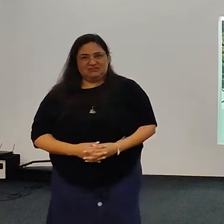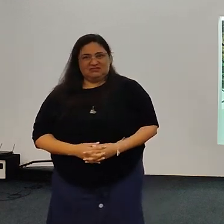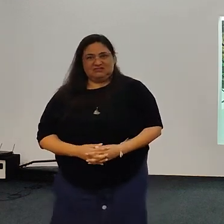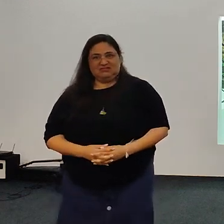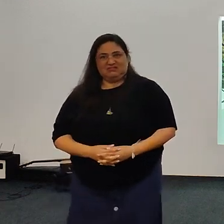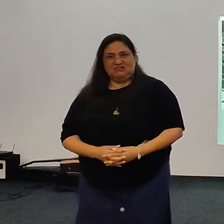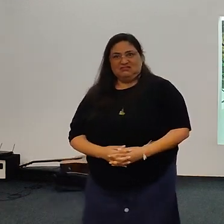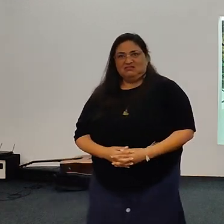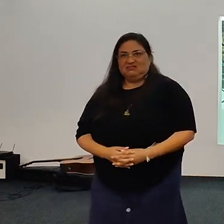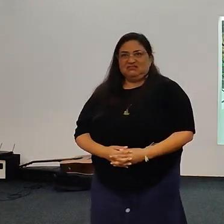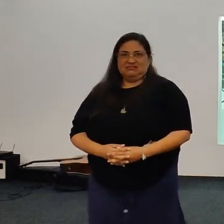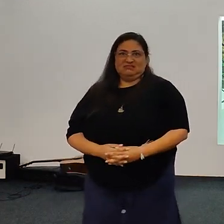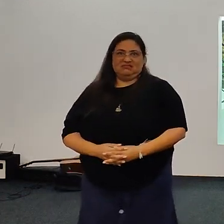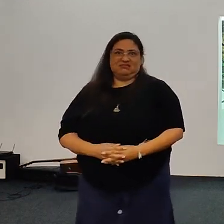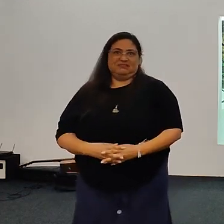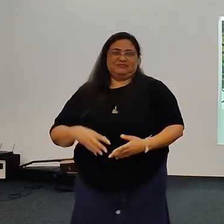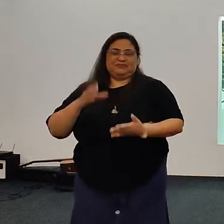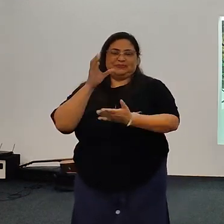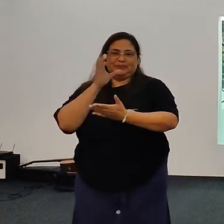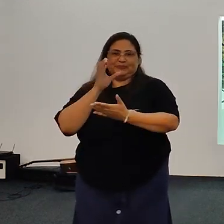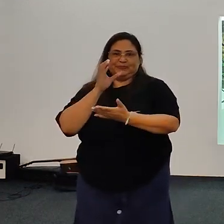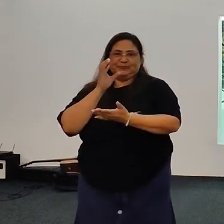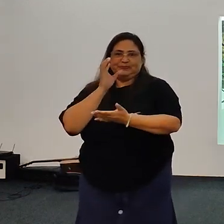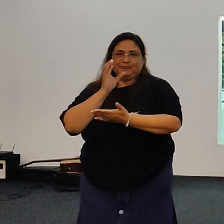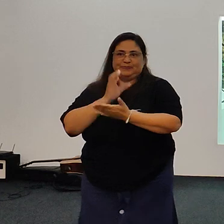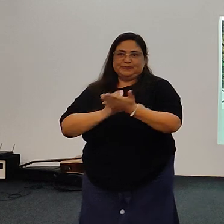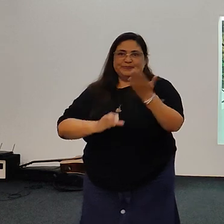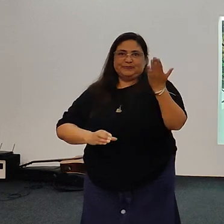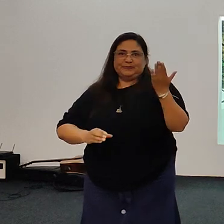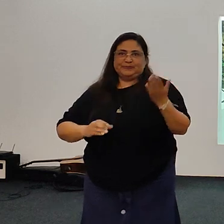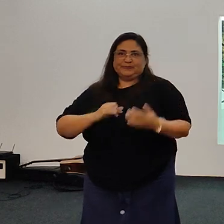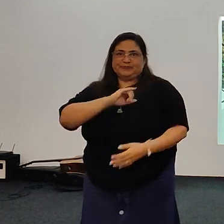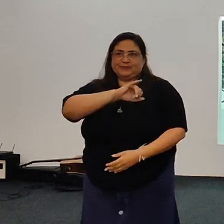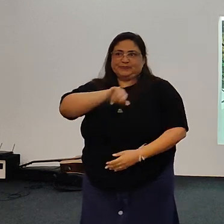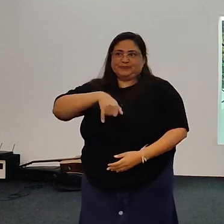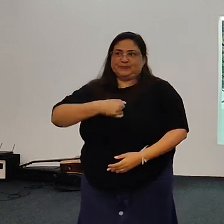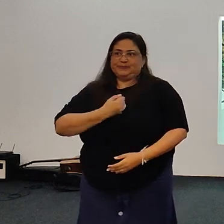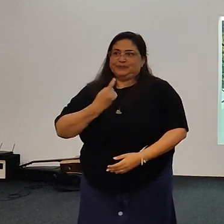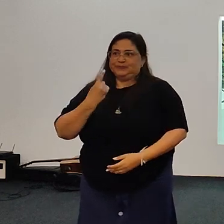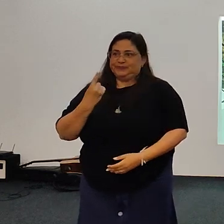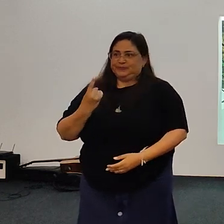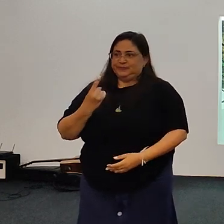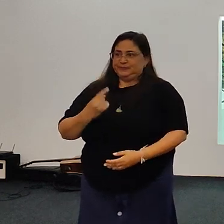1 João, capítulo 1.